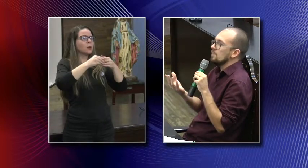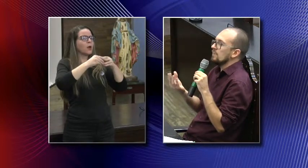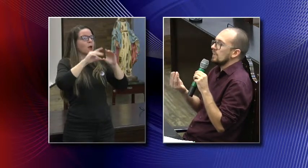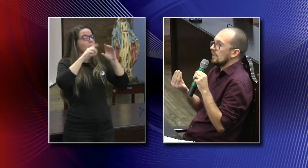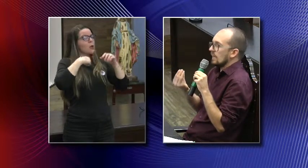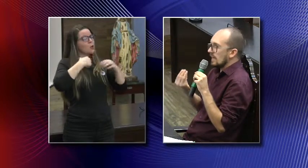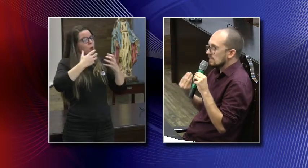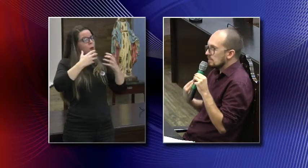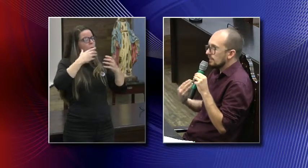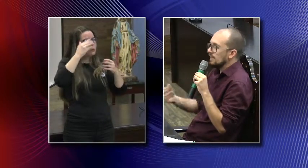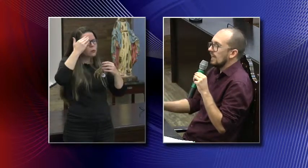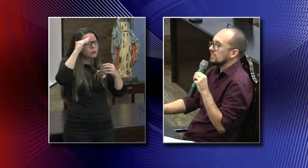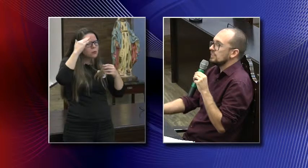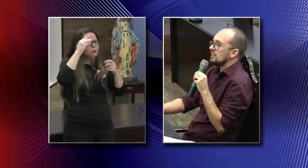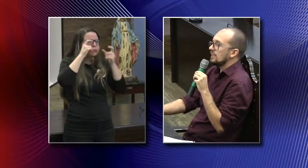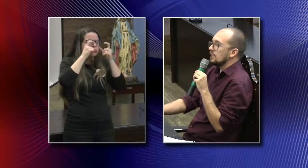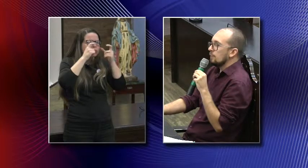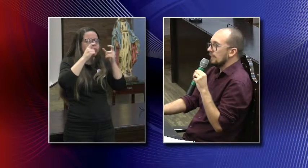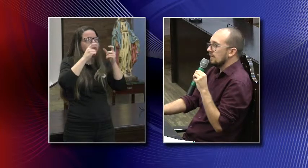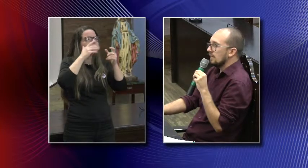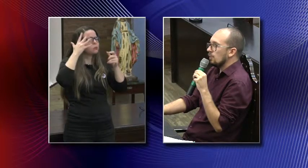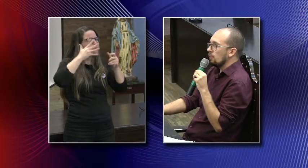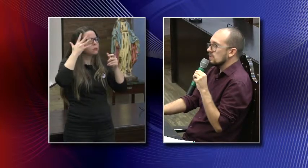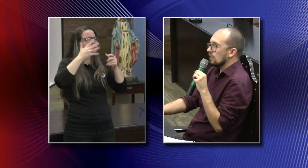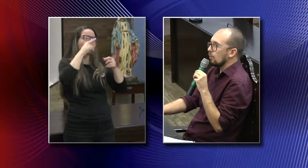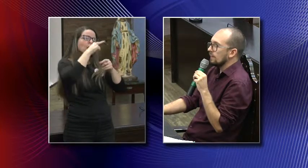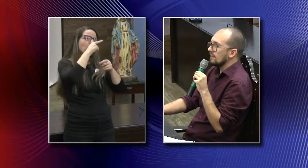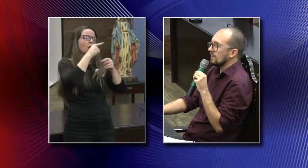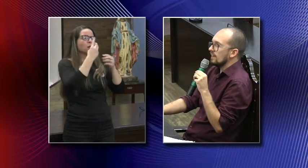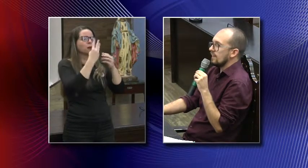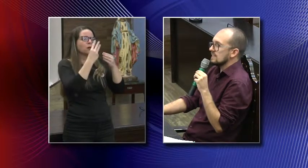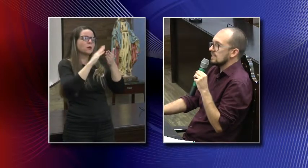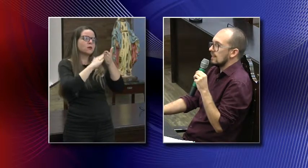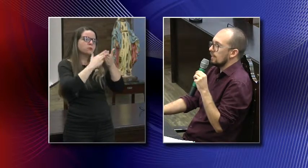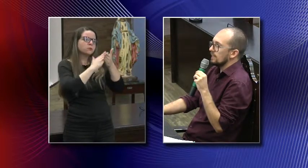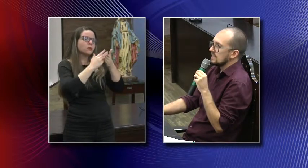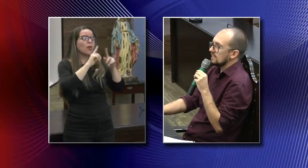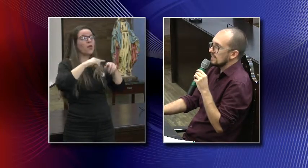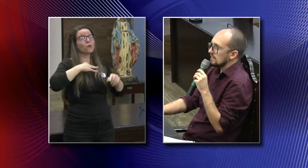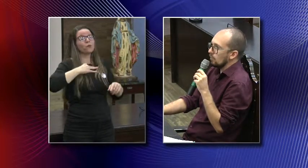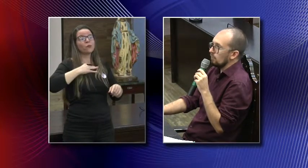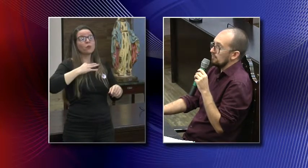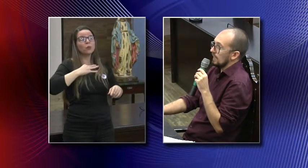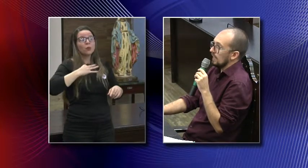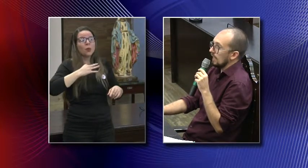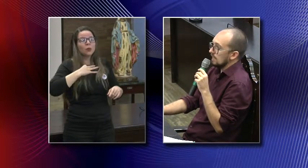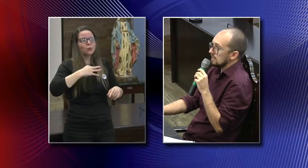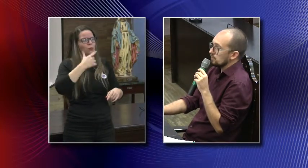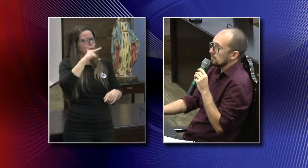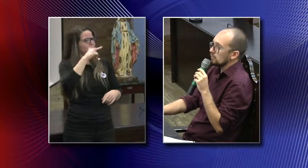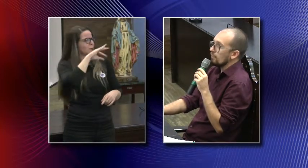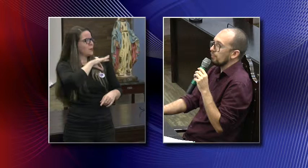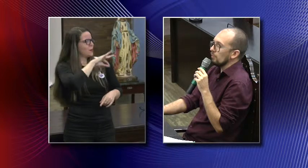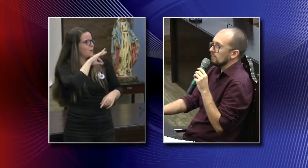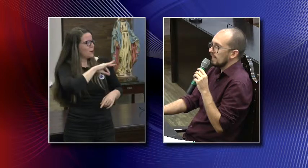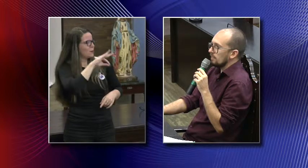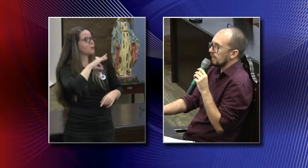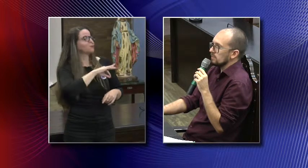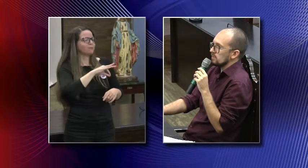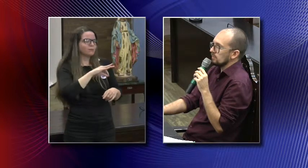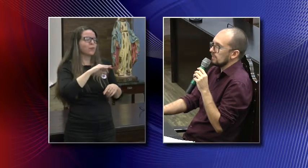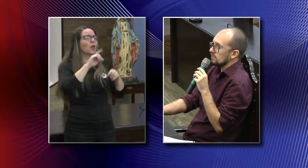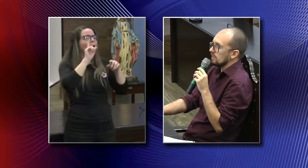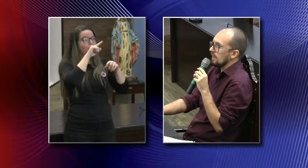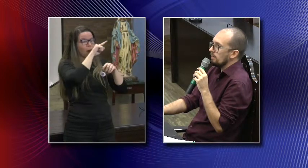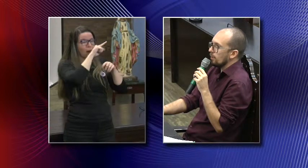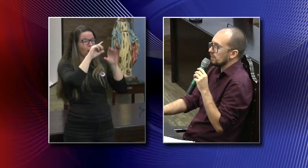comunicação, acessibilidade, para que eu possa compreender essa apresentação, né? Estamos indo voluntariamente,